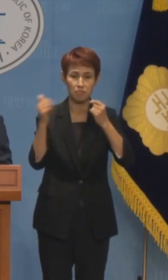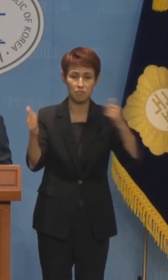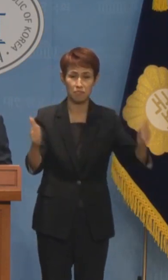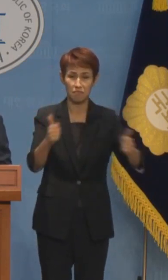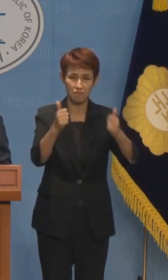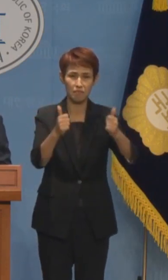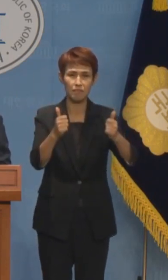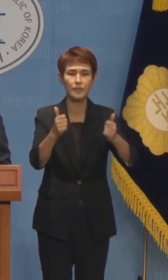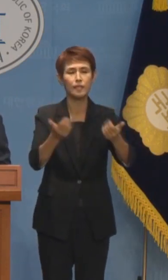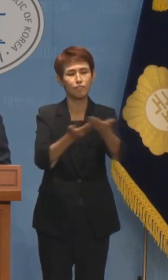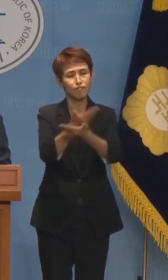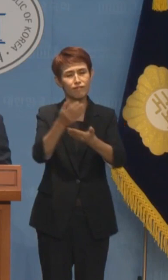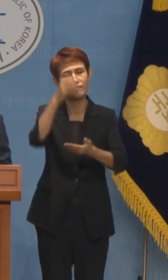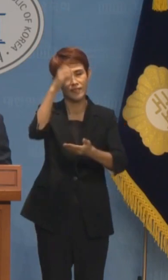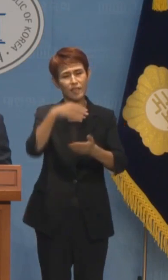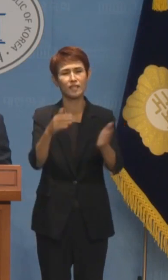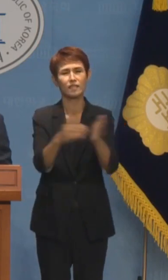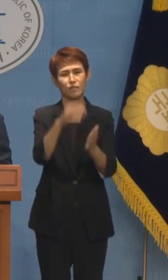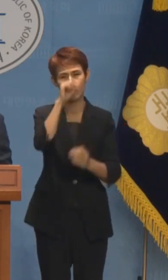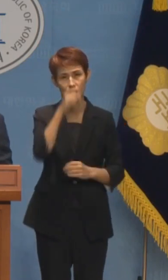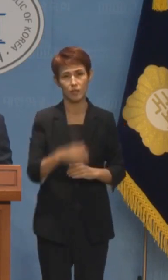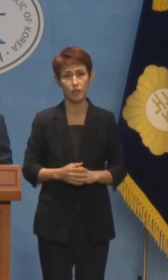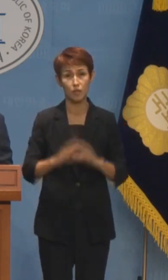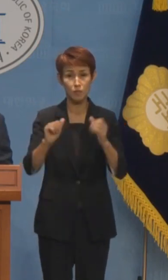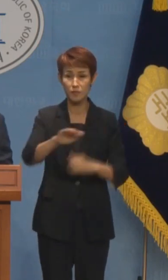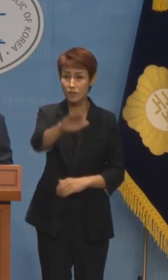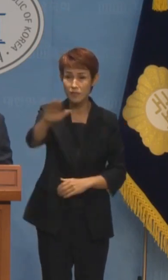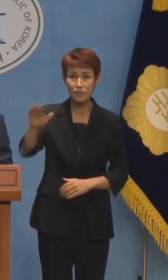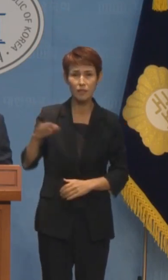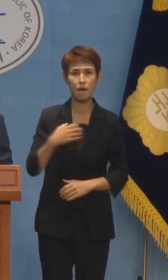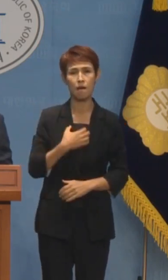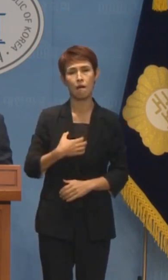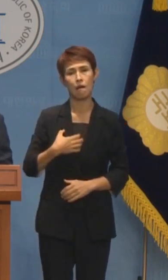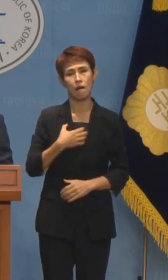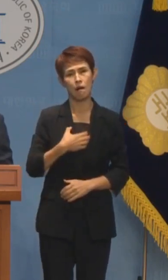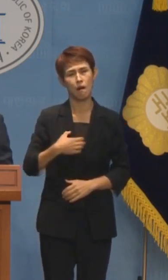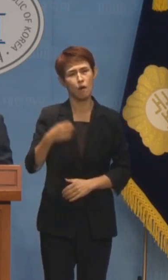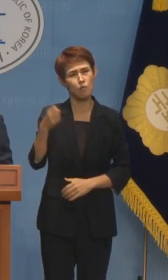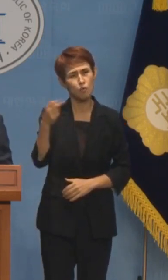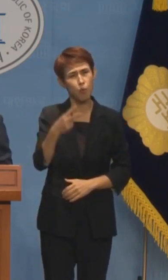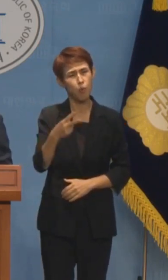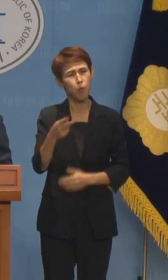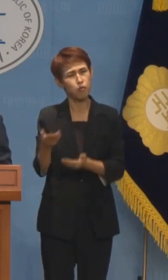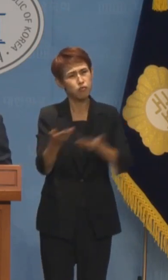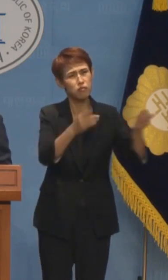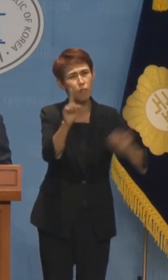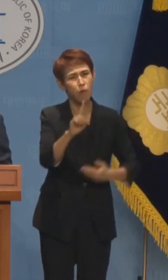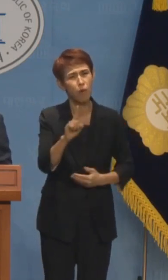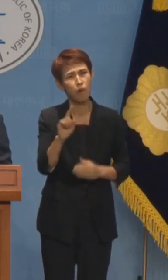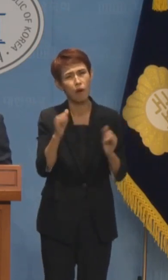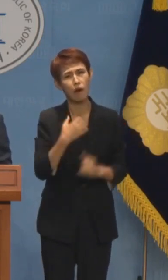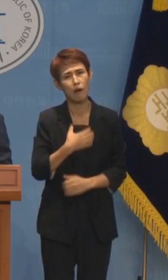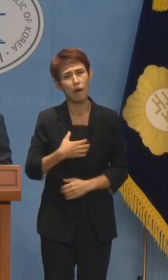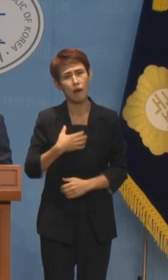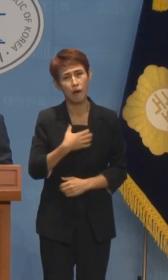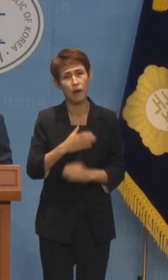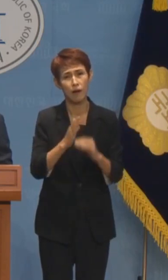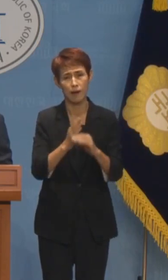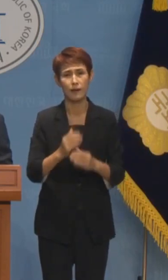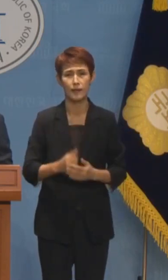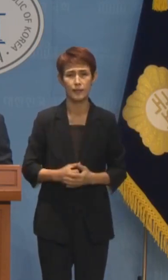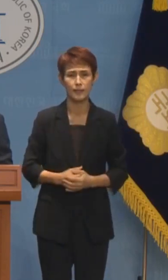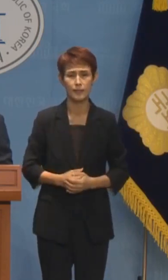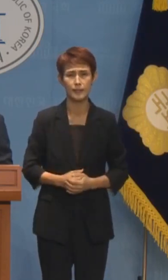풀면 좋겠는데 국민들께서 이번에 또 뭘 퍼 줄까 걱정이십니까